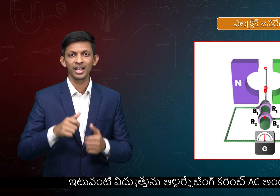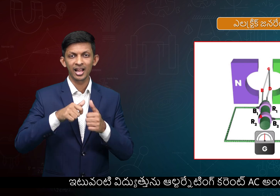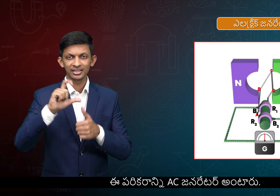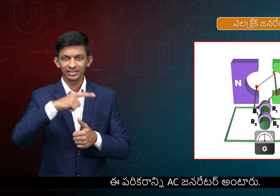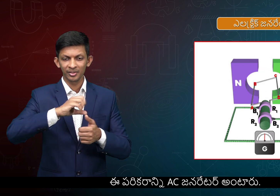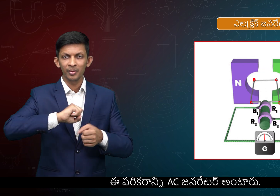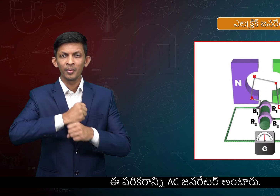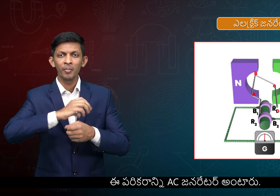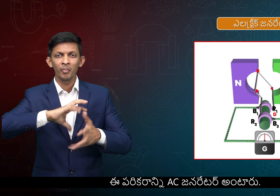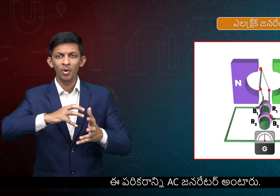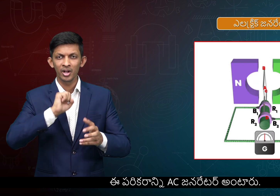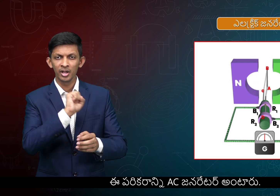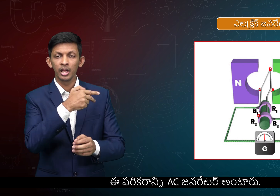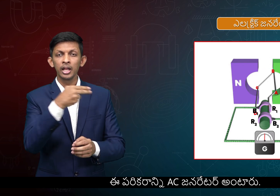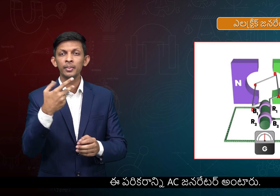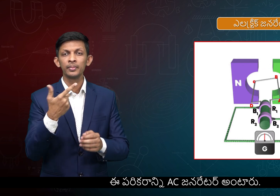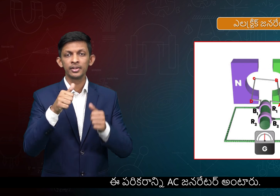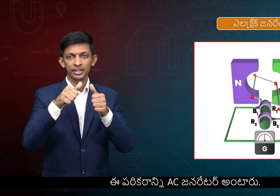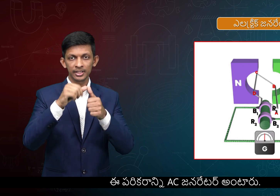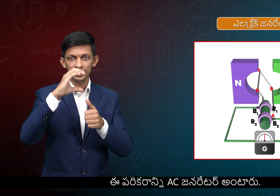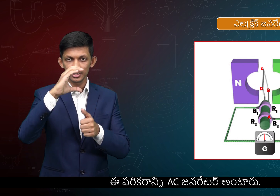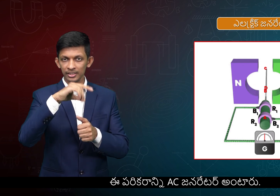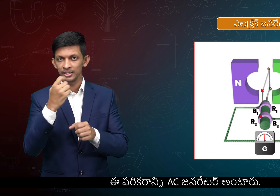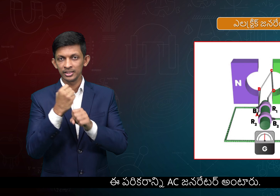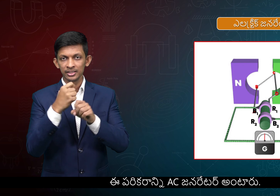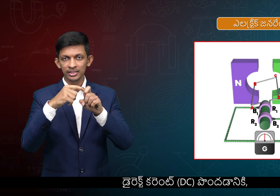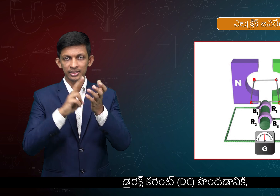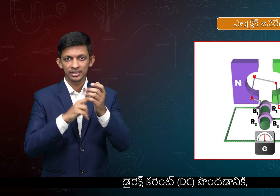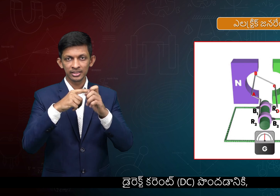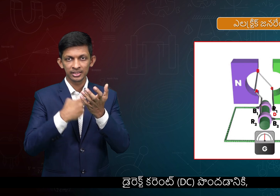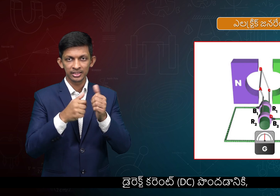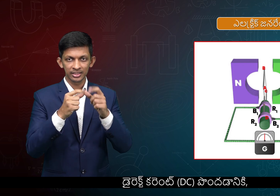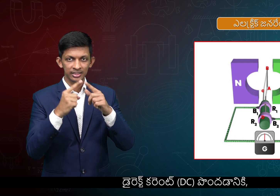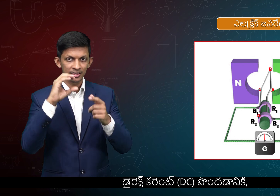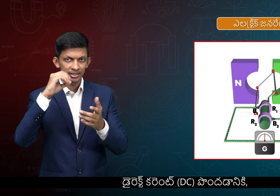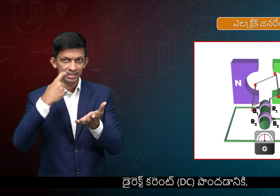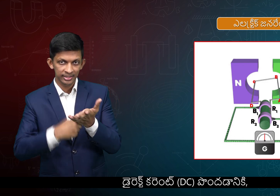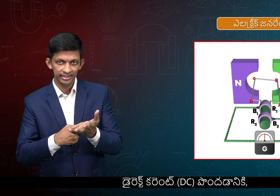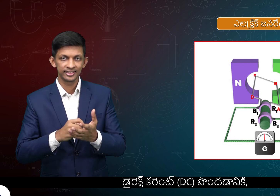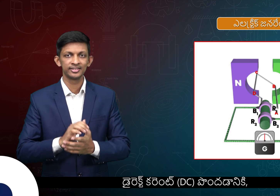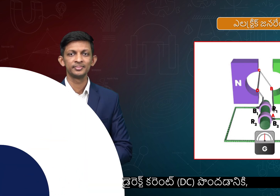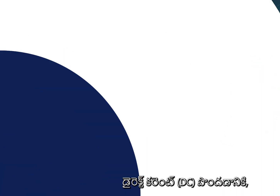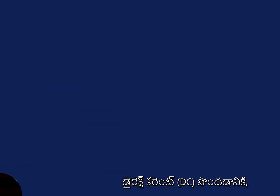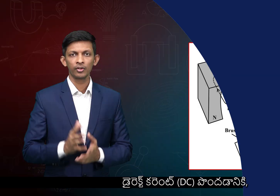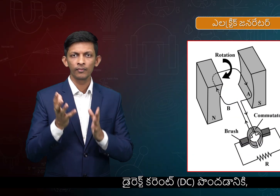ఈ పరికరాన్ని ఏసీ జనరేటర్ అంటారు. డైరెక్ట్ కరెంట్ DC పొందటానికి